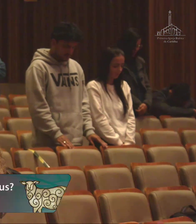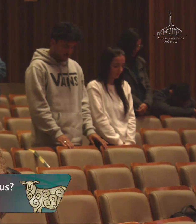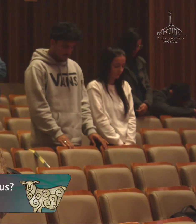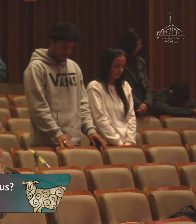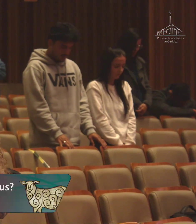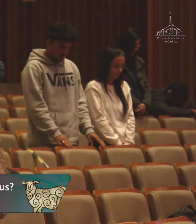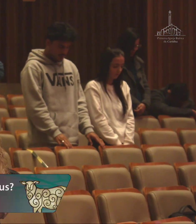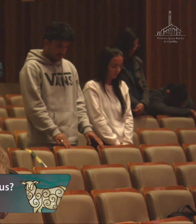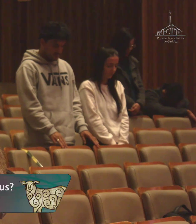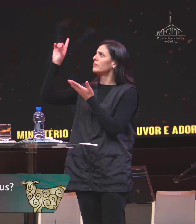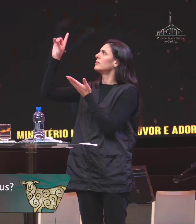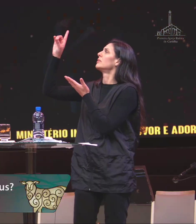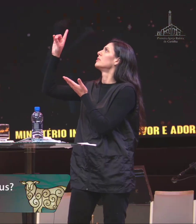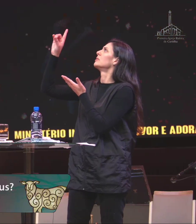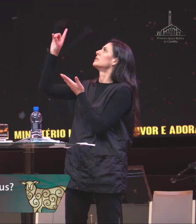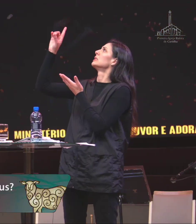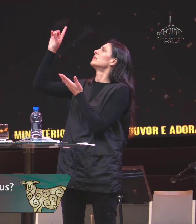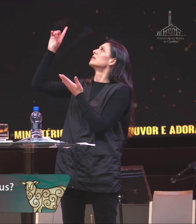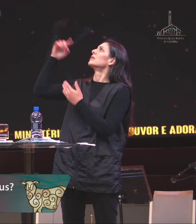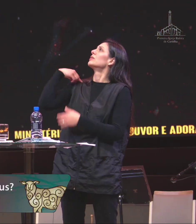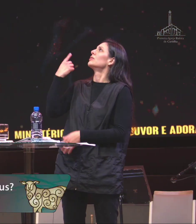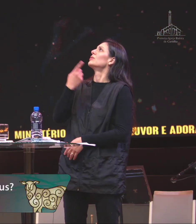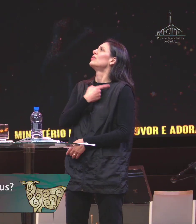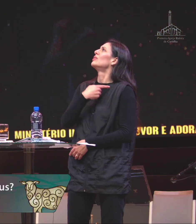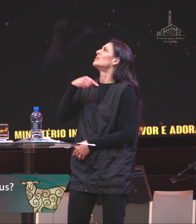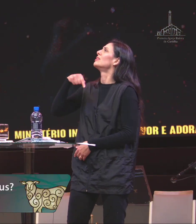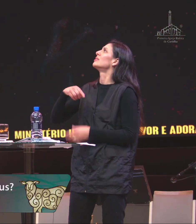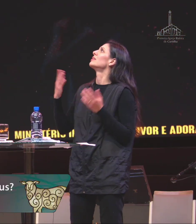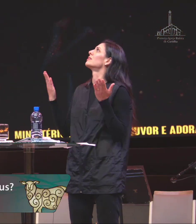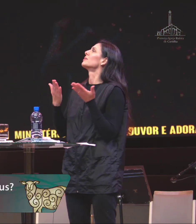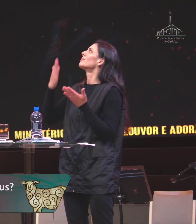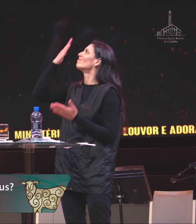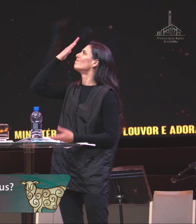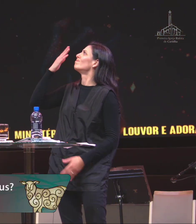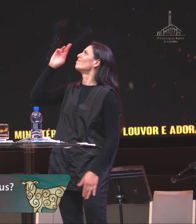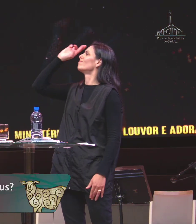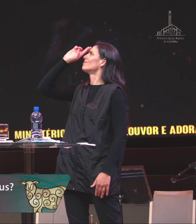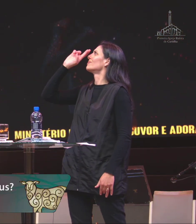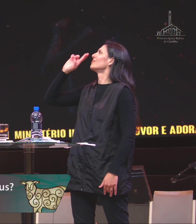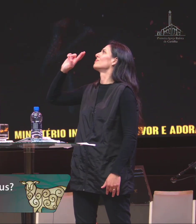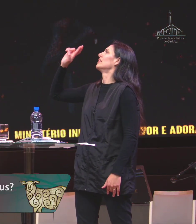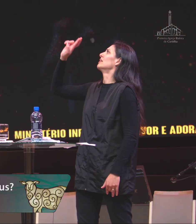Será que você está pronto para diminuir, para que Ele cresça?